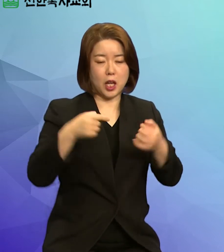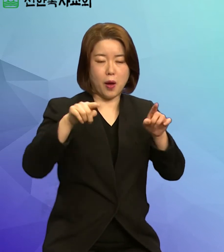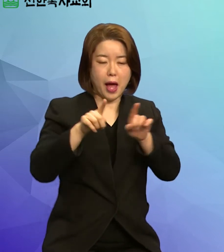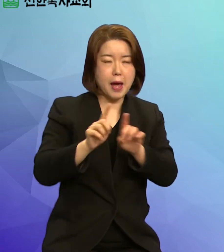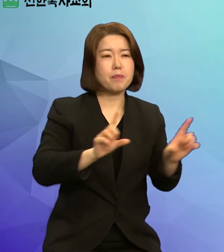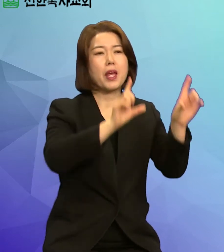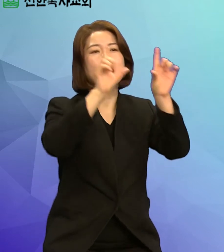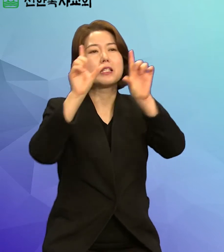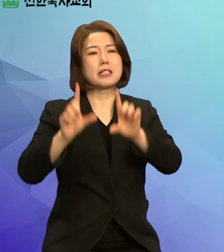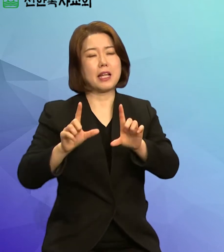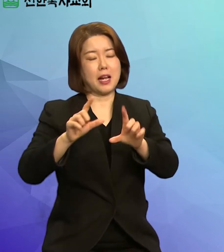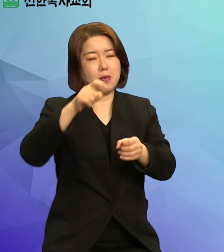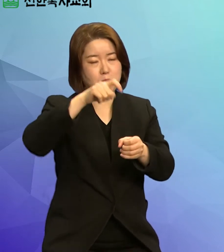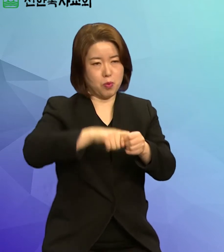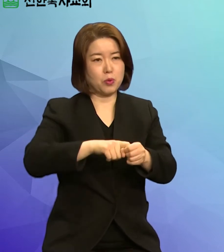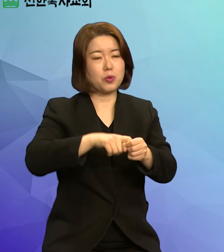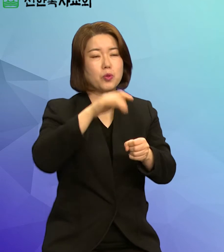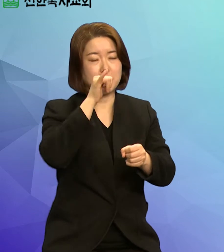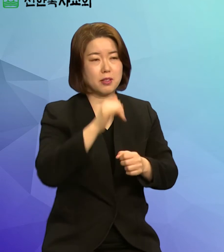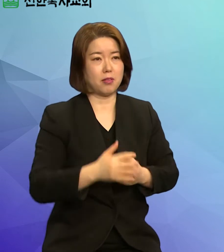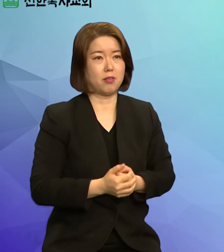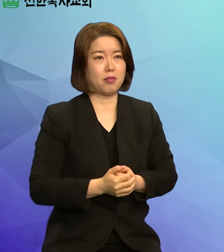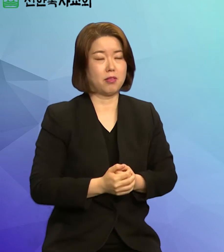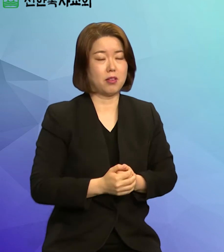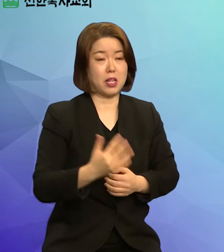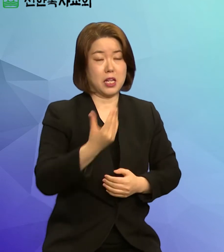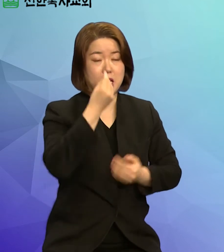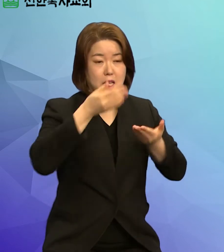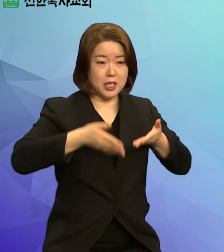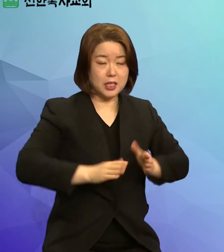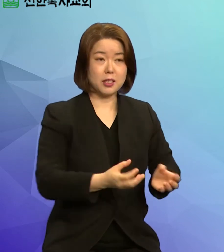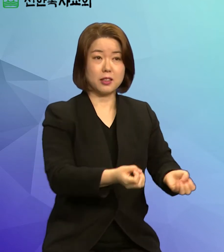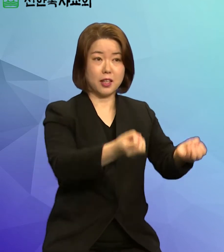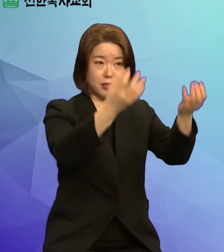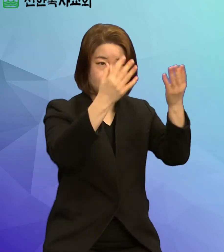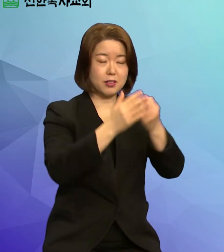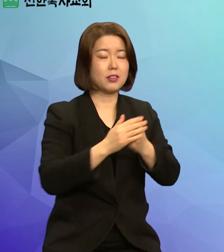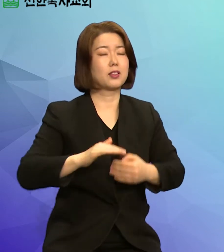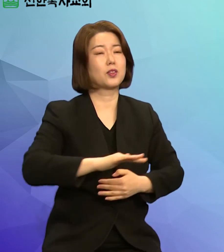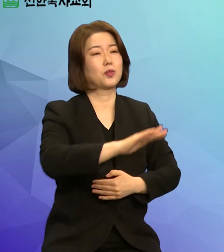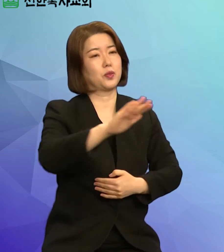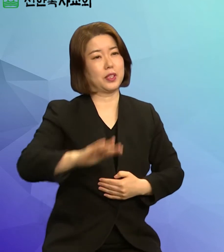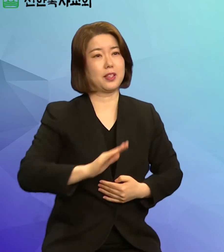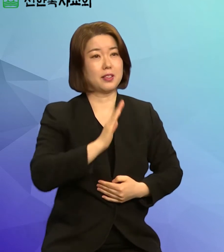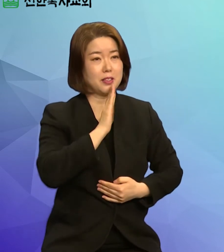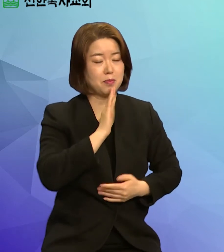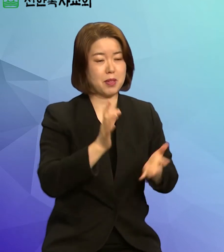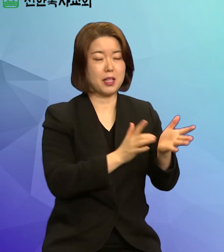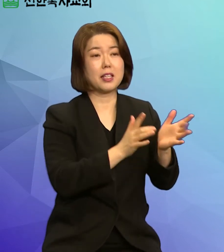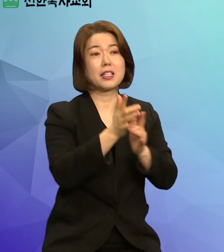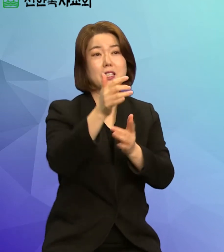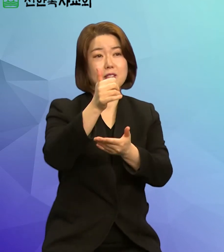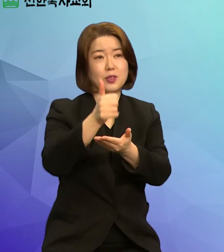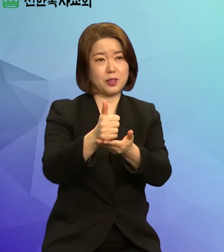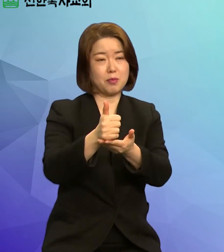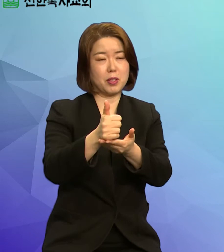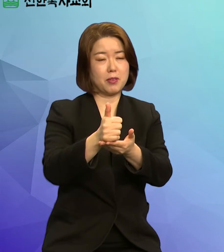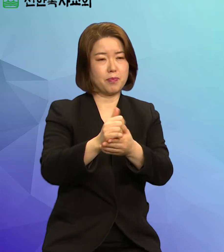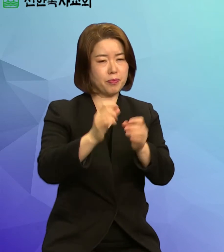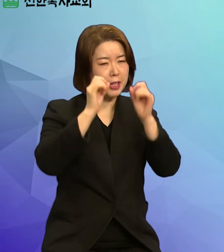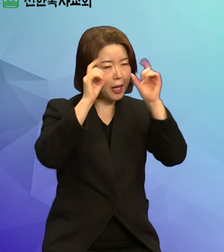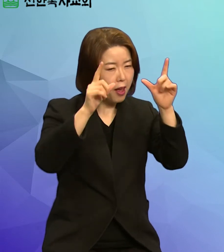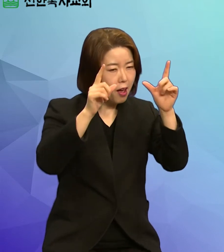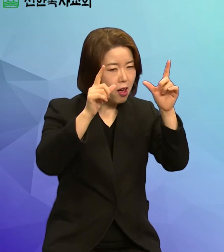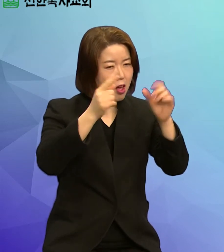하셨느니라. 자, 성탄절은 우리가 정말 예수님께서